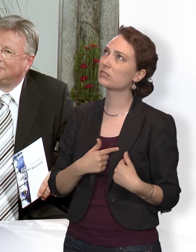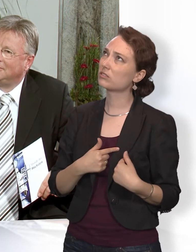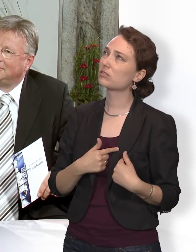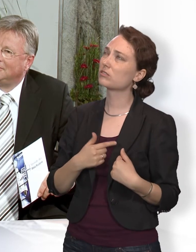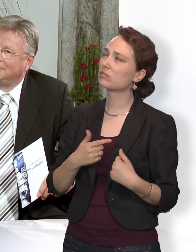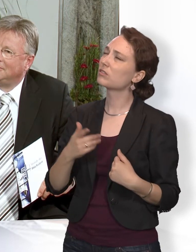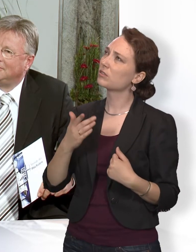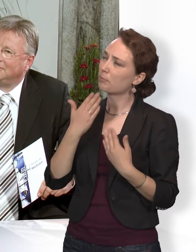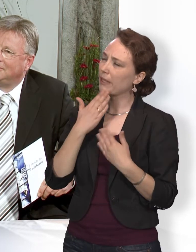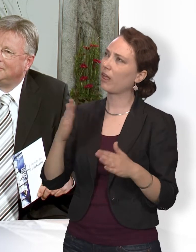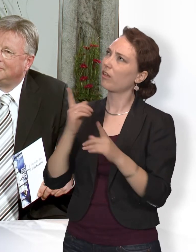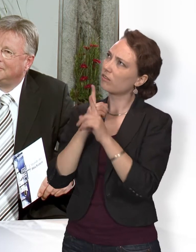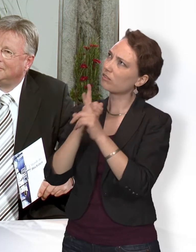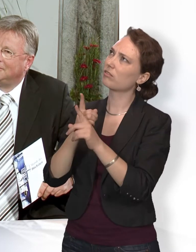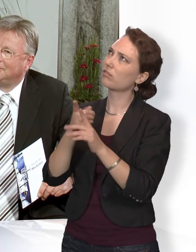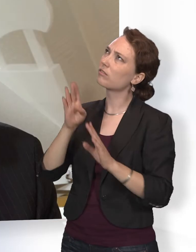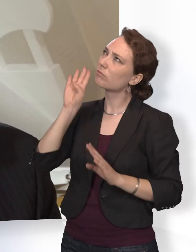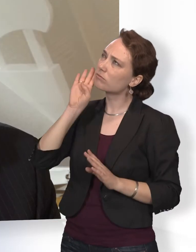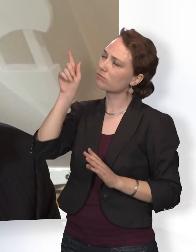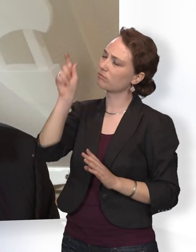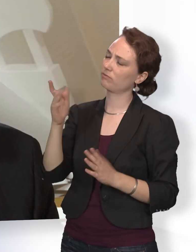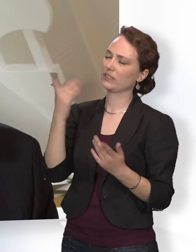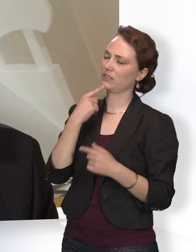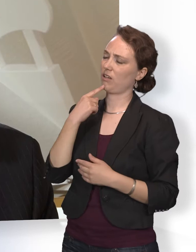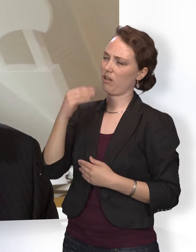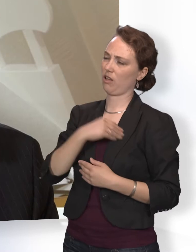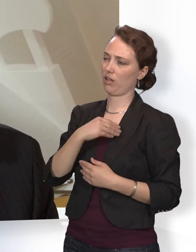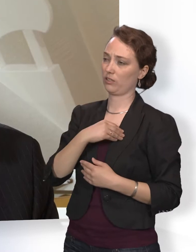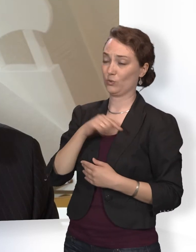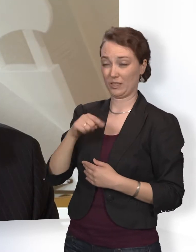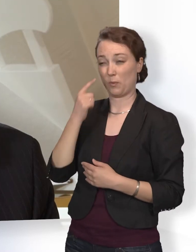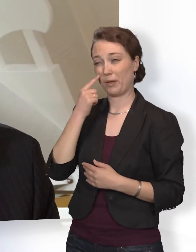Und in dem Moment hatte ich das Gefühl, ich höre die Botschaft.